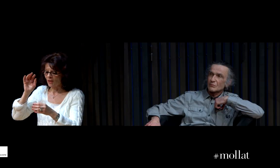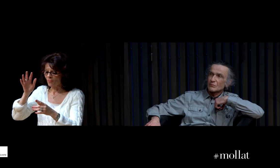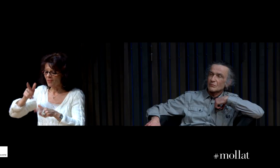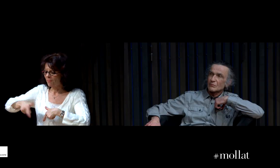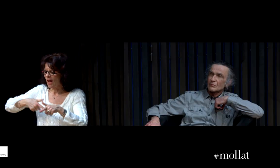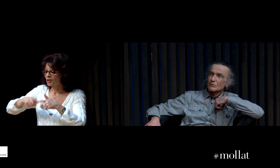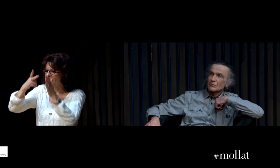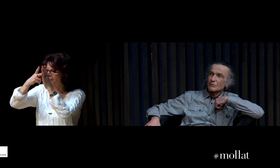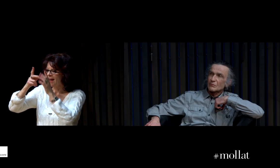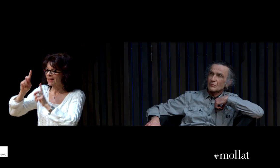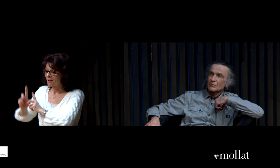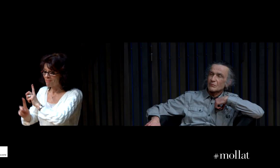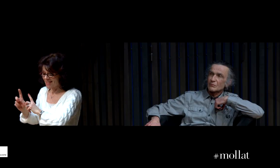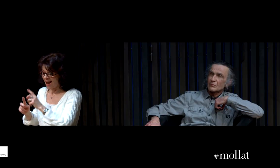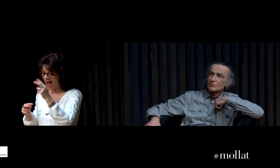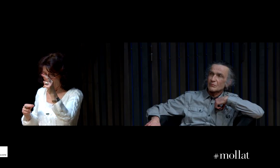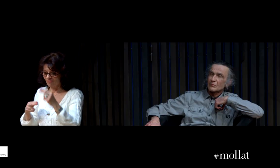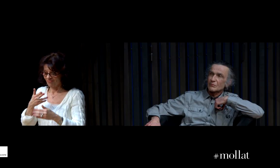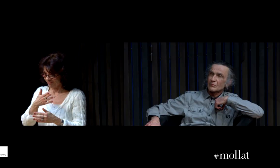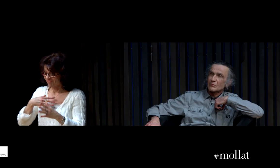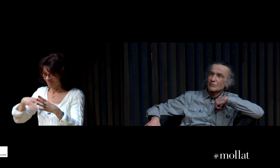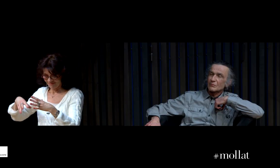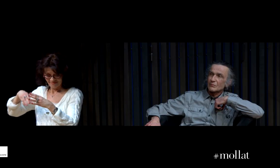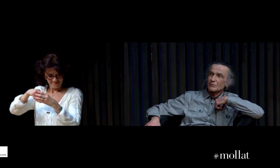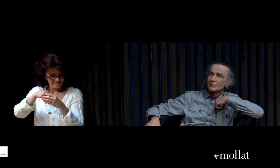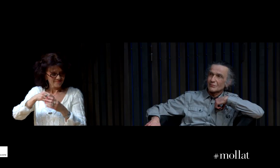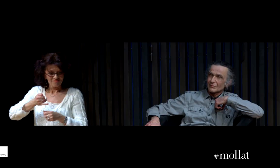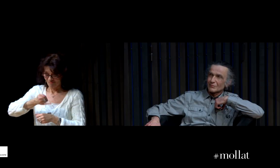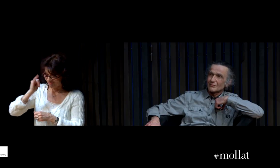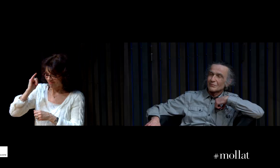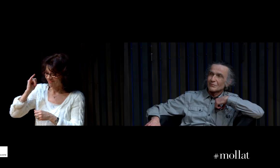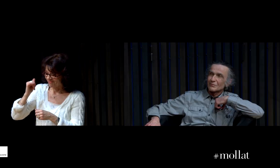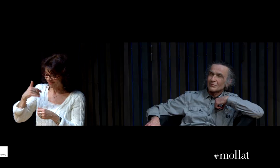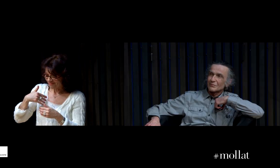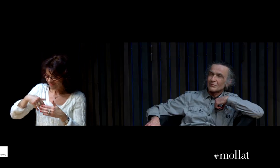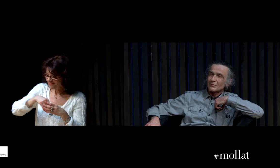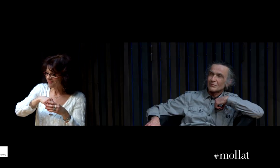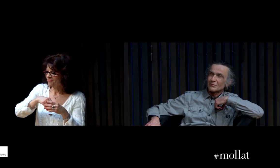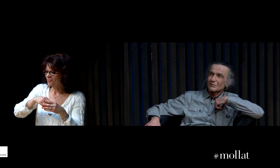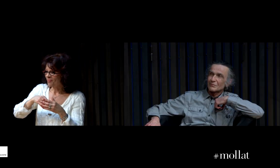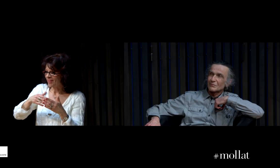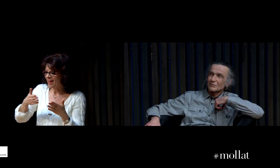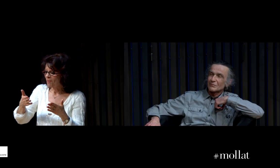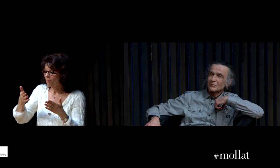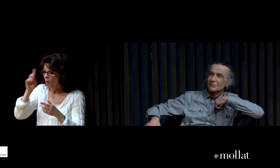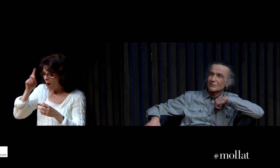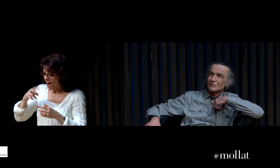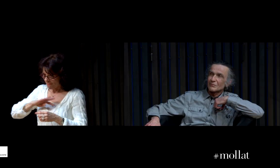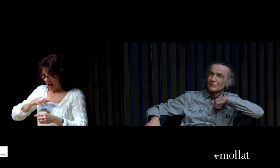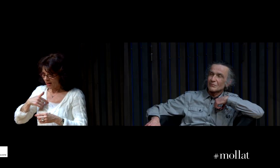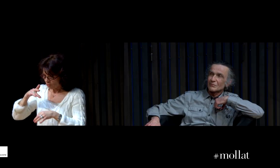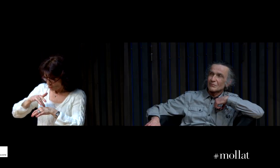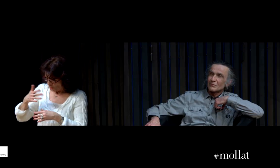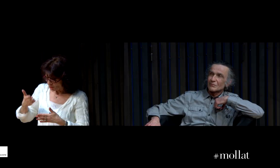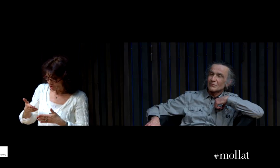ma participation à la marche de Paris à Milan, rejoindre ce groupe, je me suis dit, allez, vas-y, il